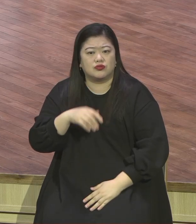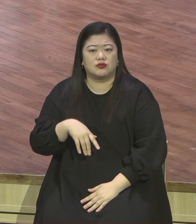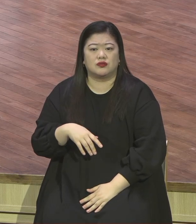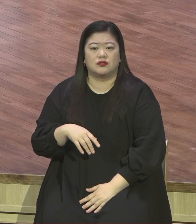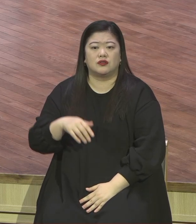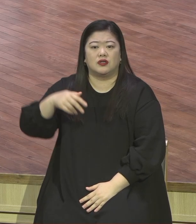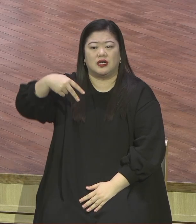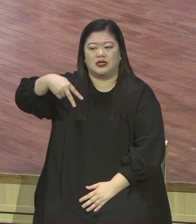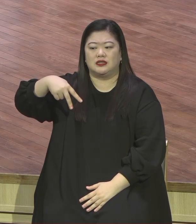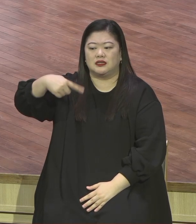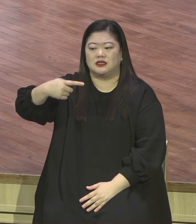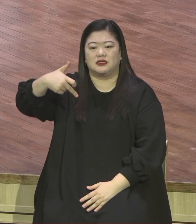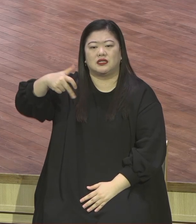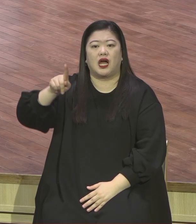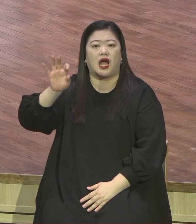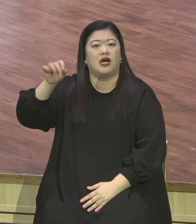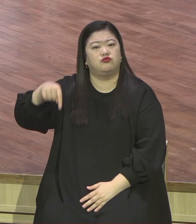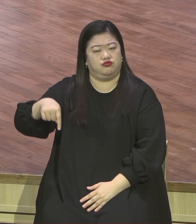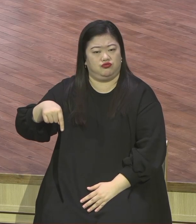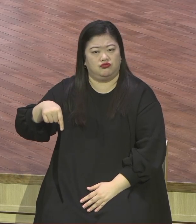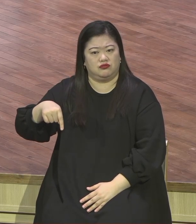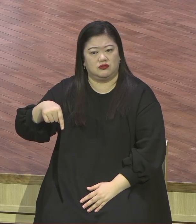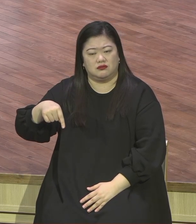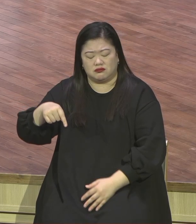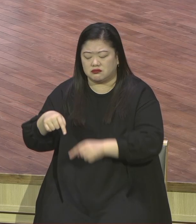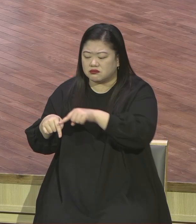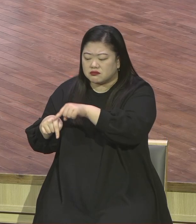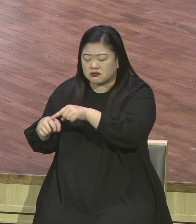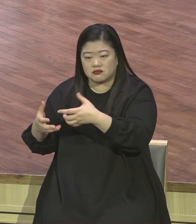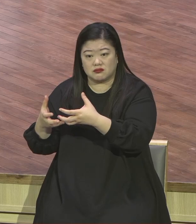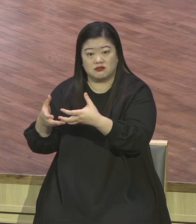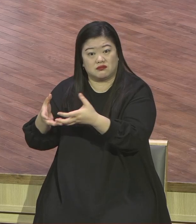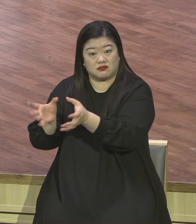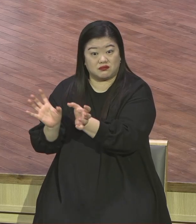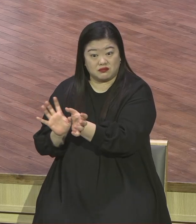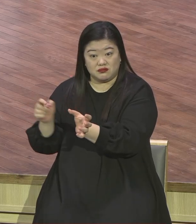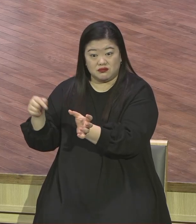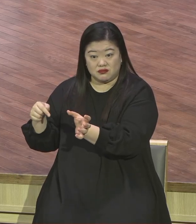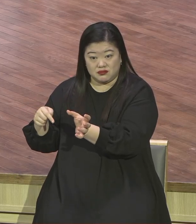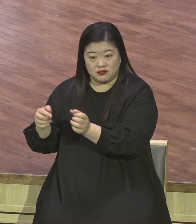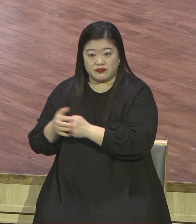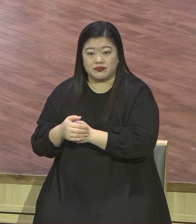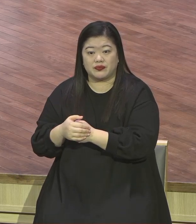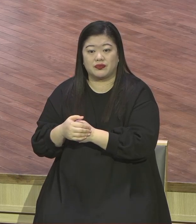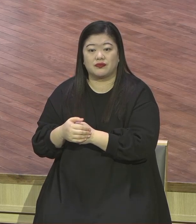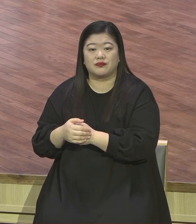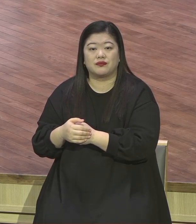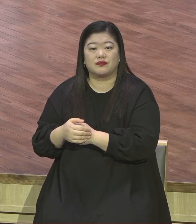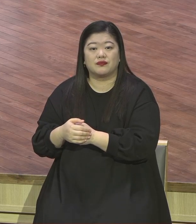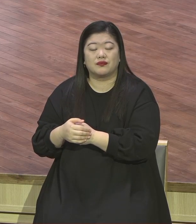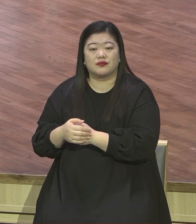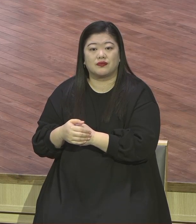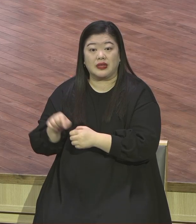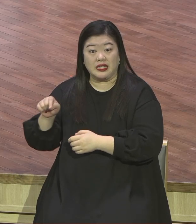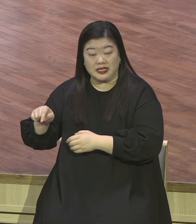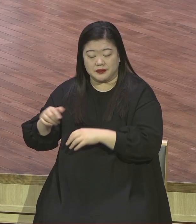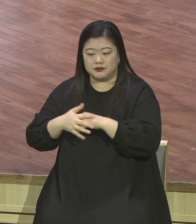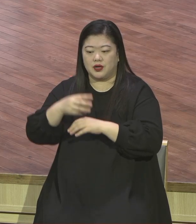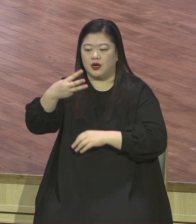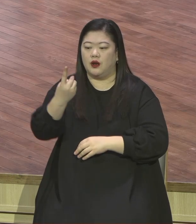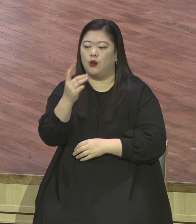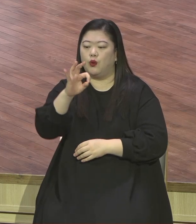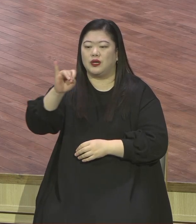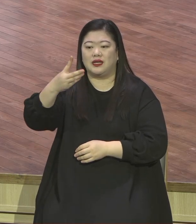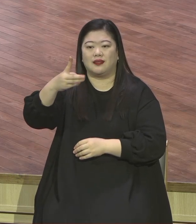부바케이르세카우라 이 사람이 로이타 통신에 전화를 걸어서